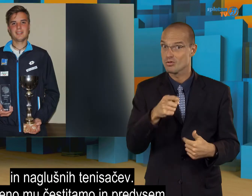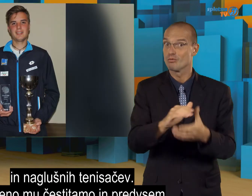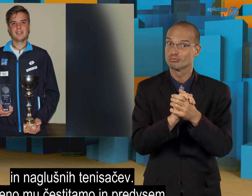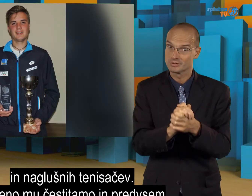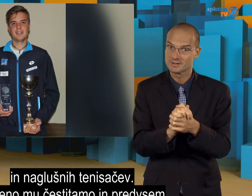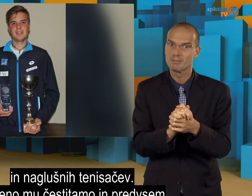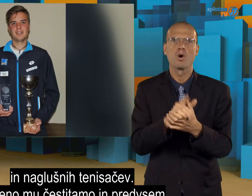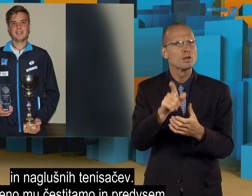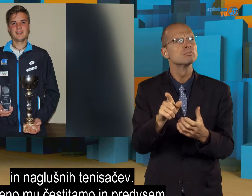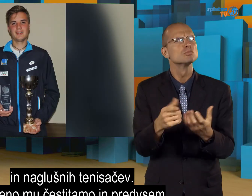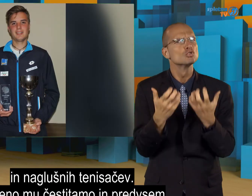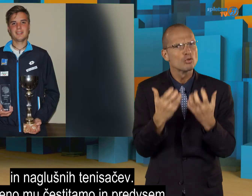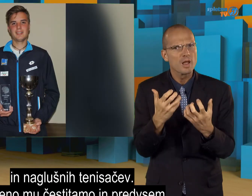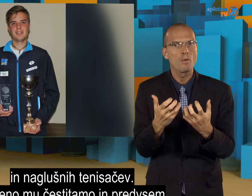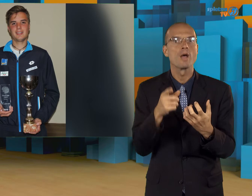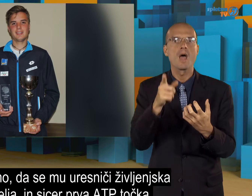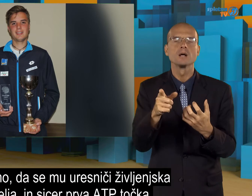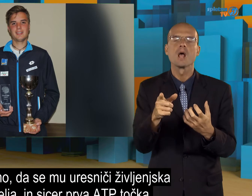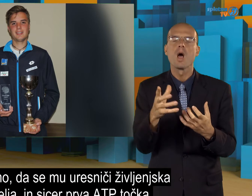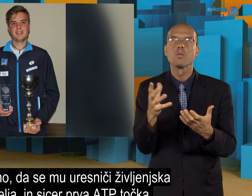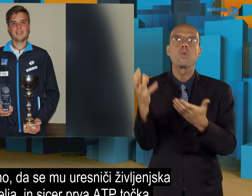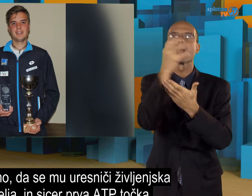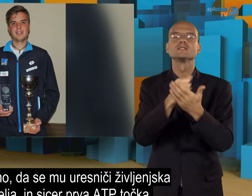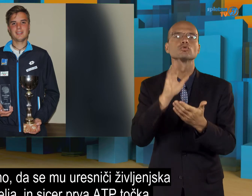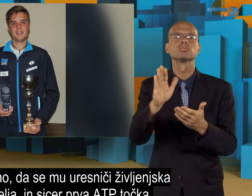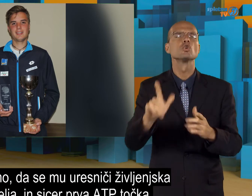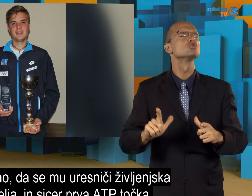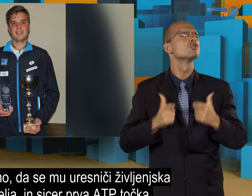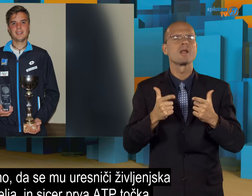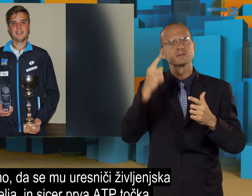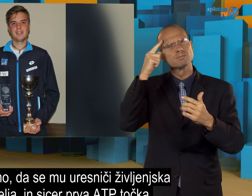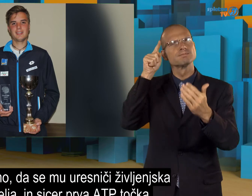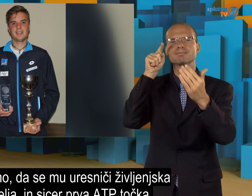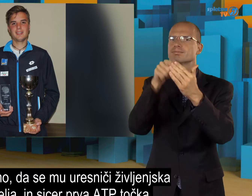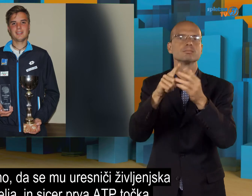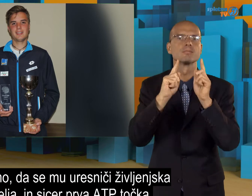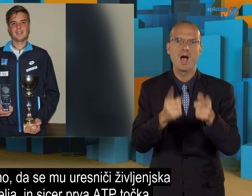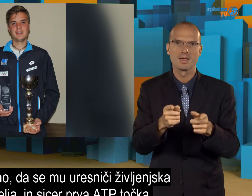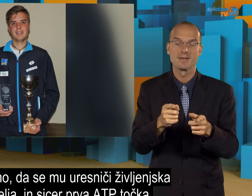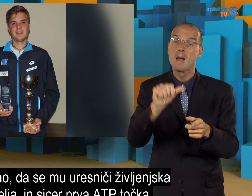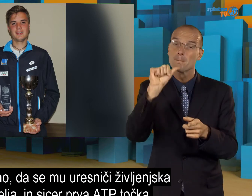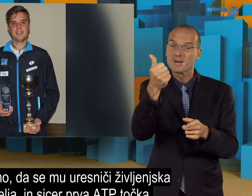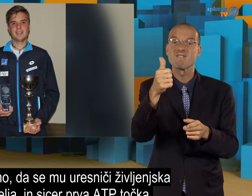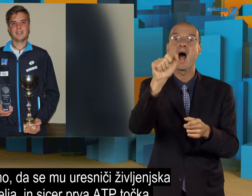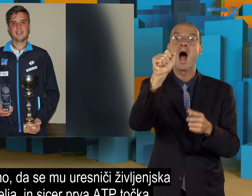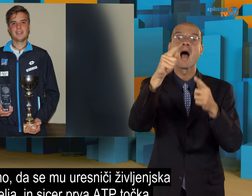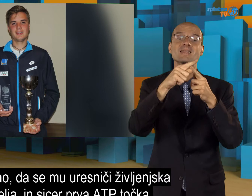Iskreno mu čestitamo in predvsem želimo, da se mu uresniči življenjska želja, in sicer prva ATP točka.